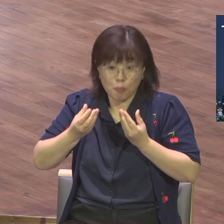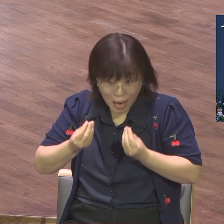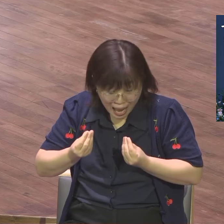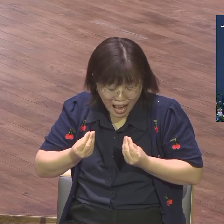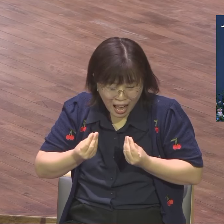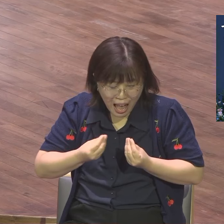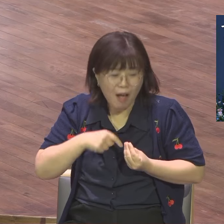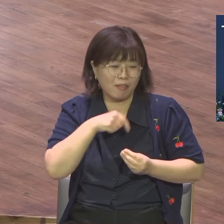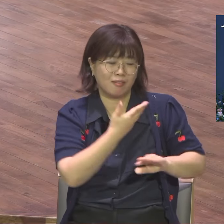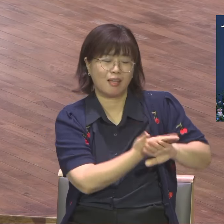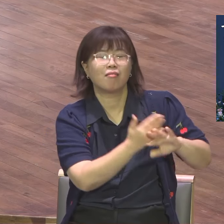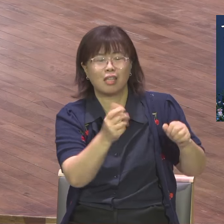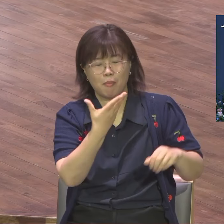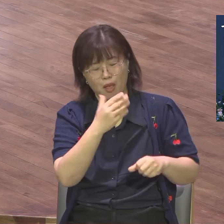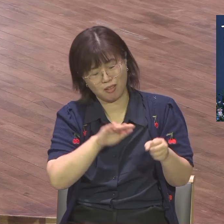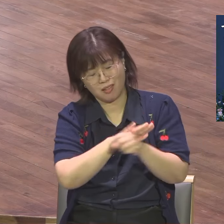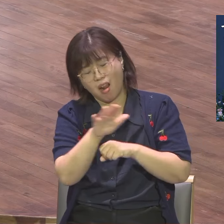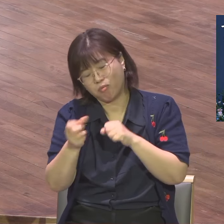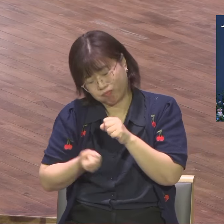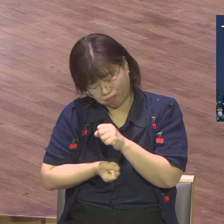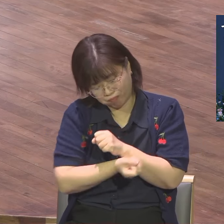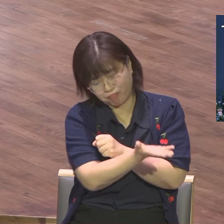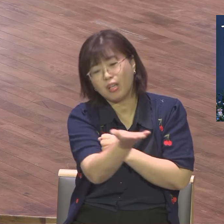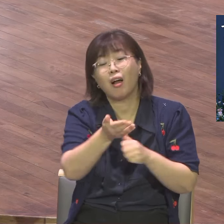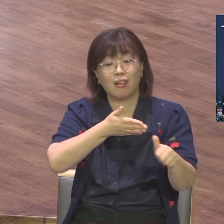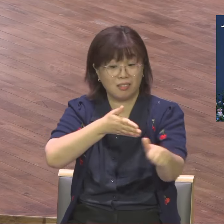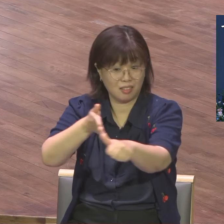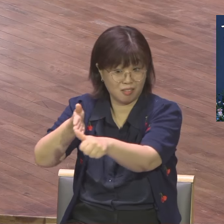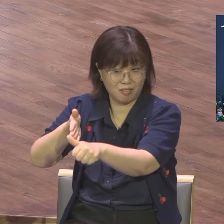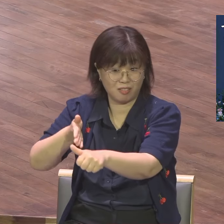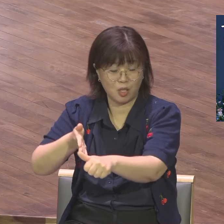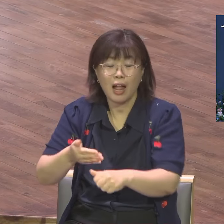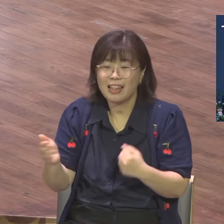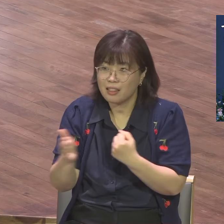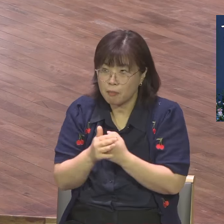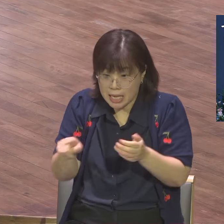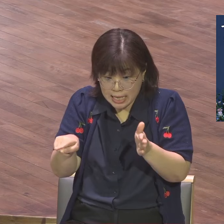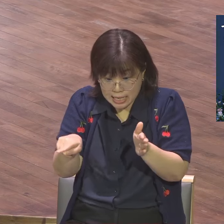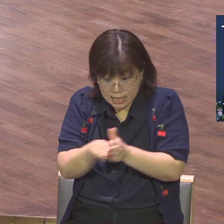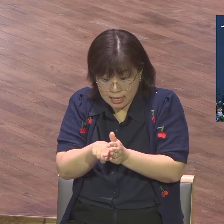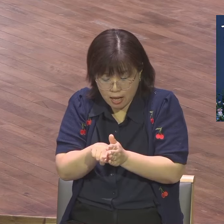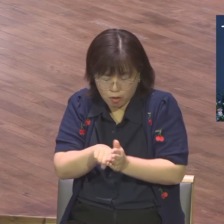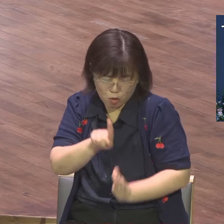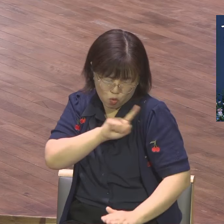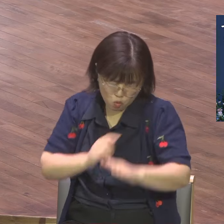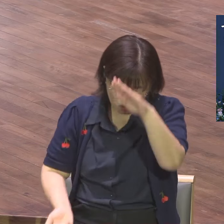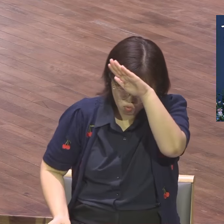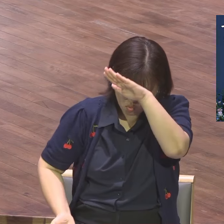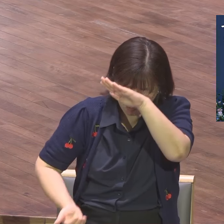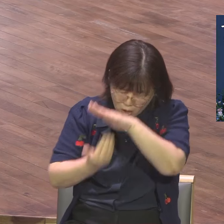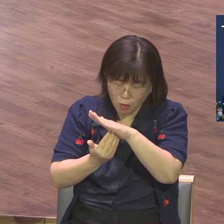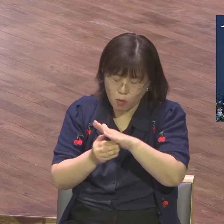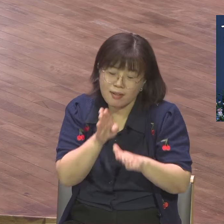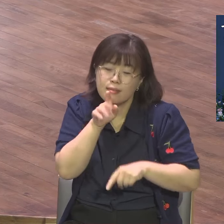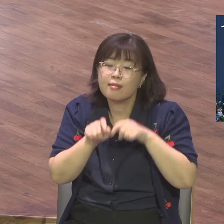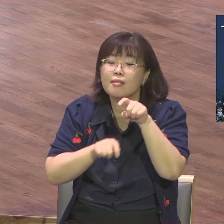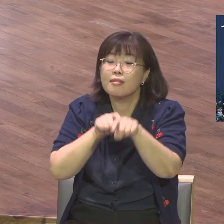더 나가시기 바랍니다. 그래서 최고의 신앙 고백이 캠프예요. 최고의 신앙이